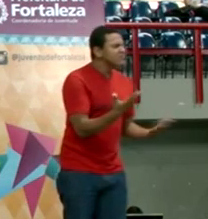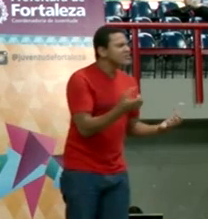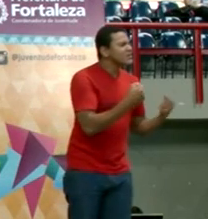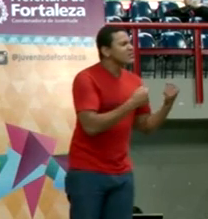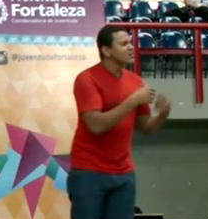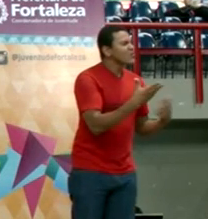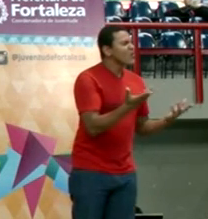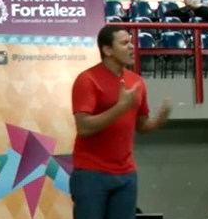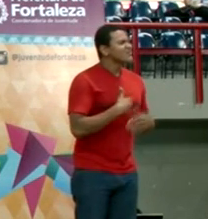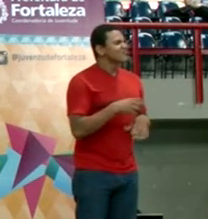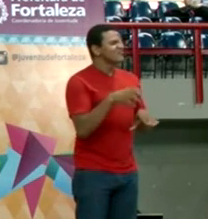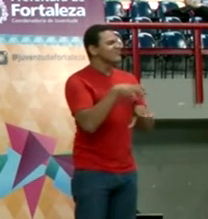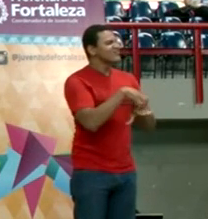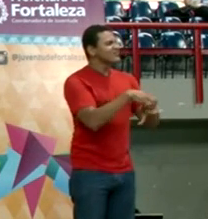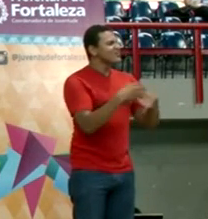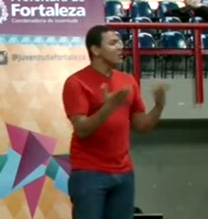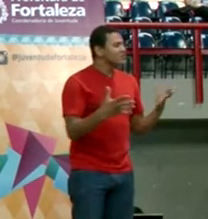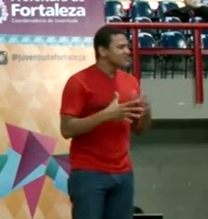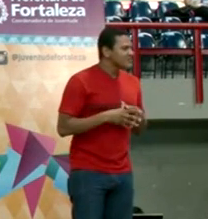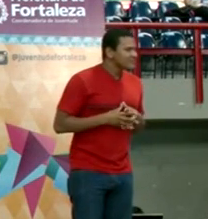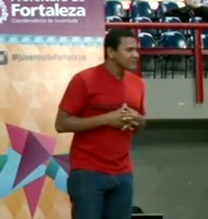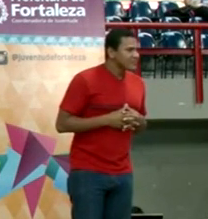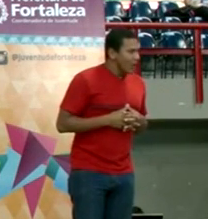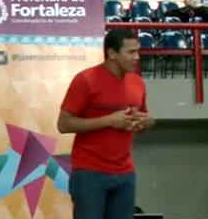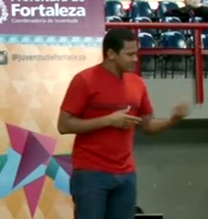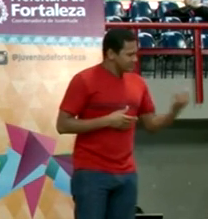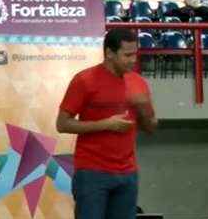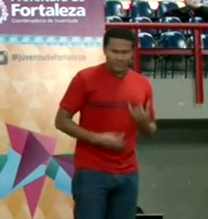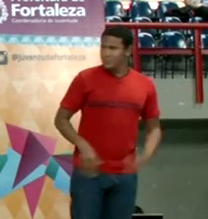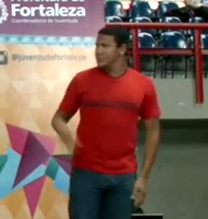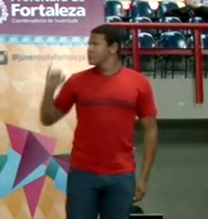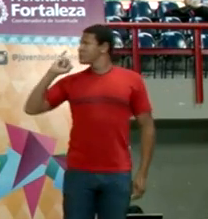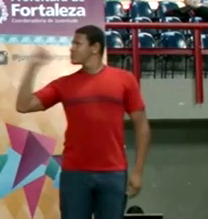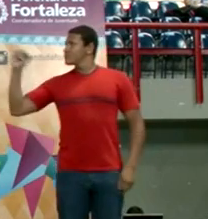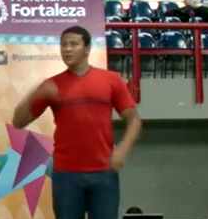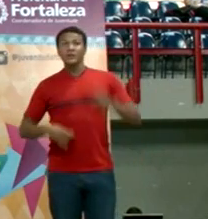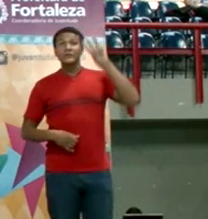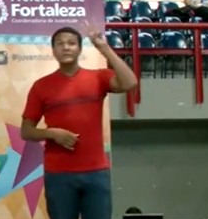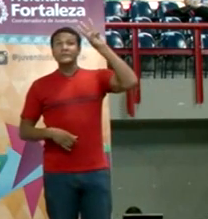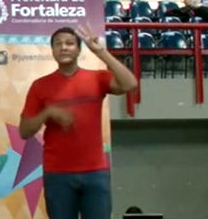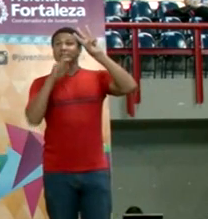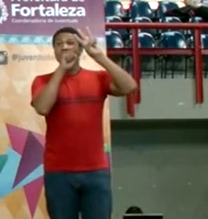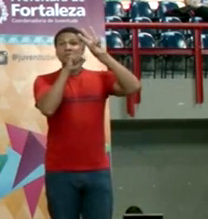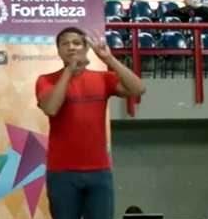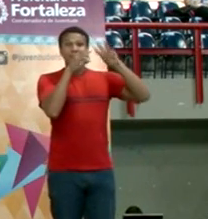que o Francisco Ferdinando vem? Ele disse, é o terceiro. Pronto, aí ele avisou para a negada, negada.